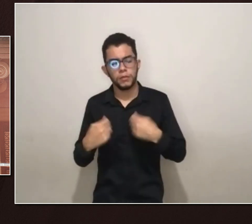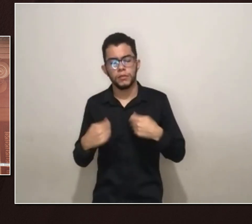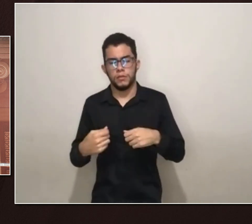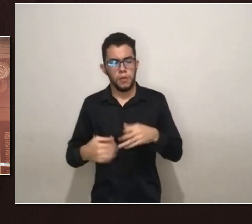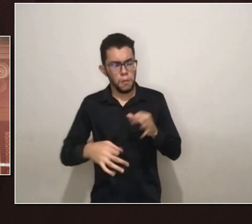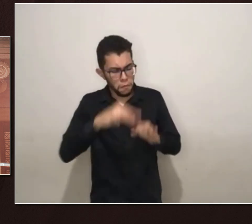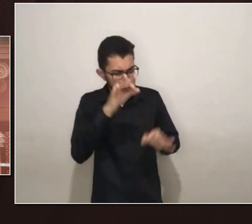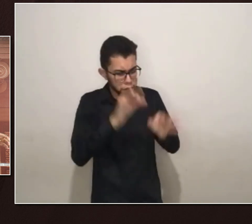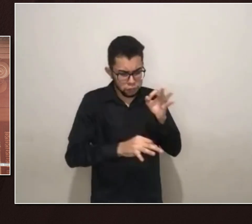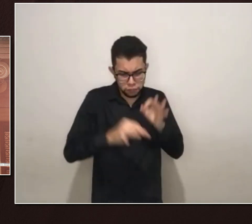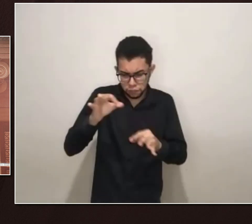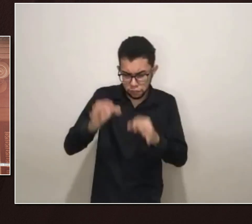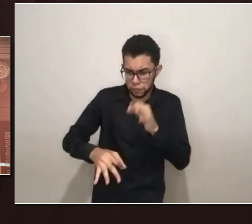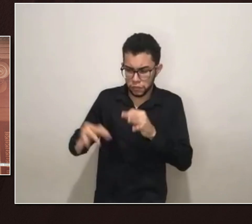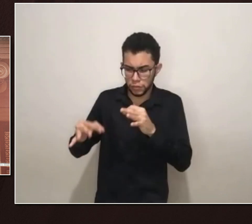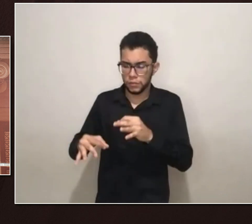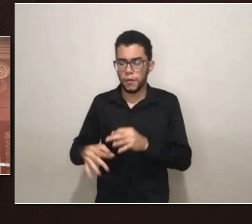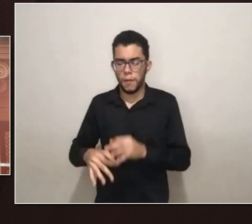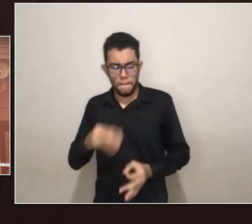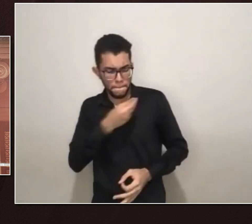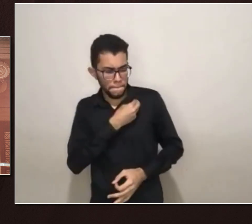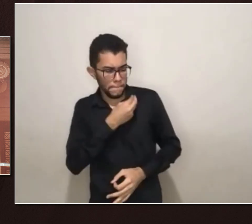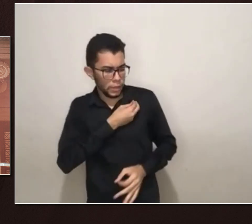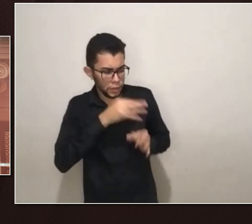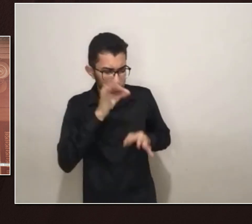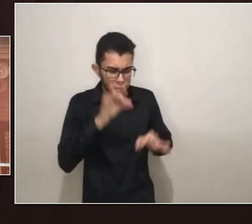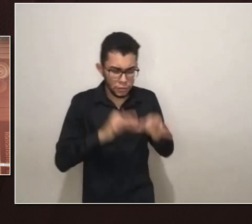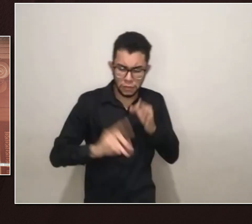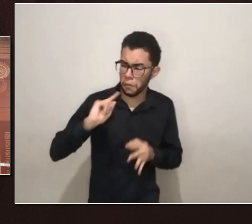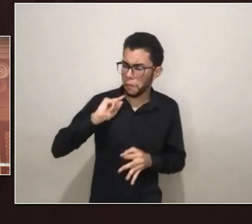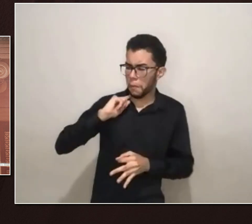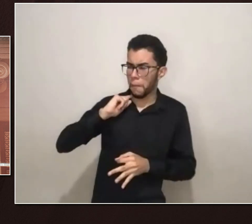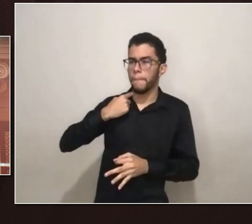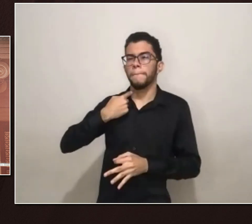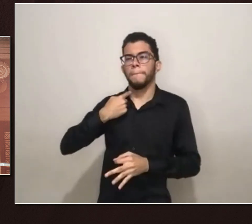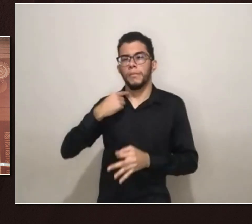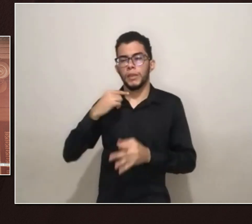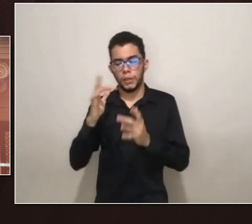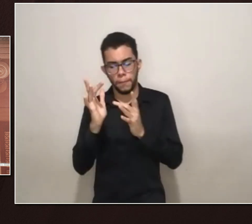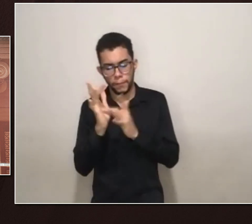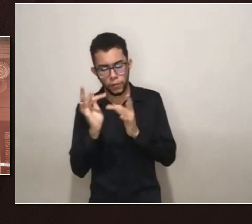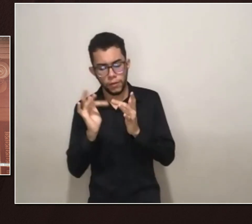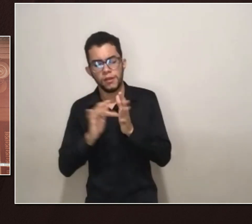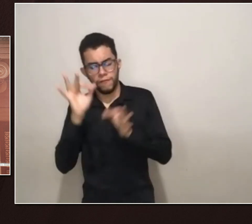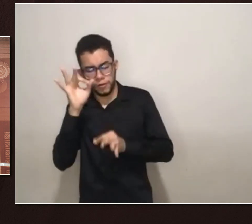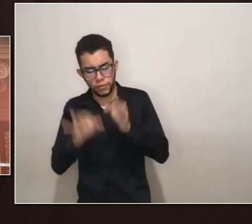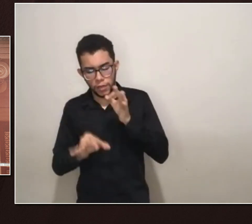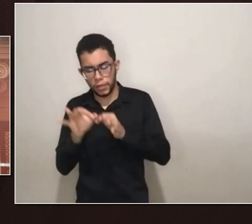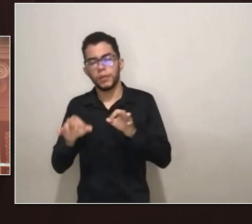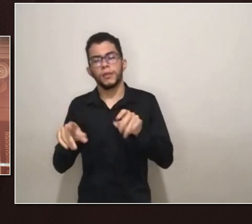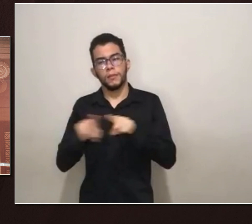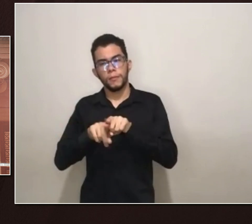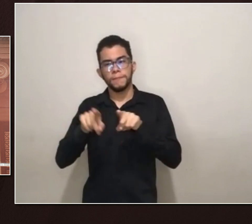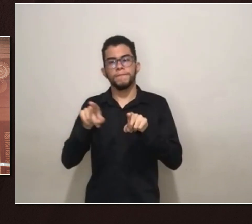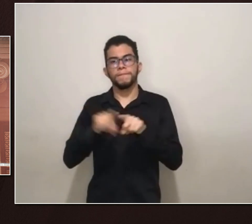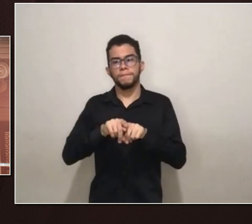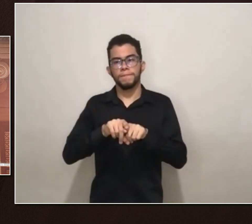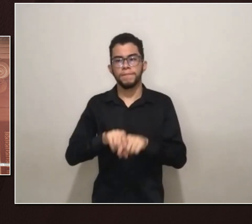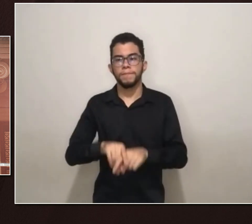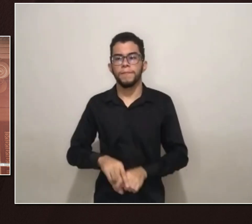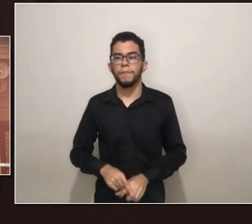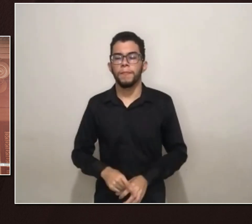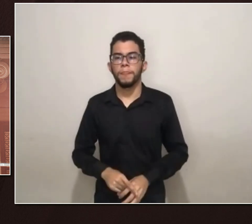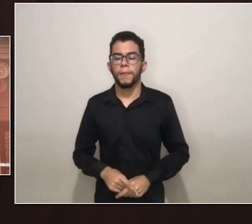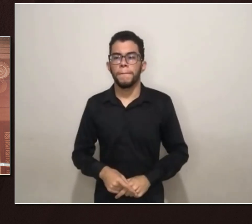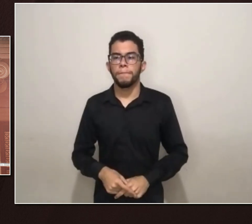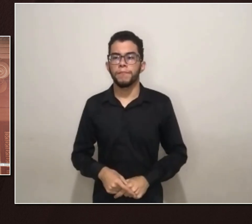a Deus, todas as impurezas, ainda que, né, ainda que nós gostemos de certas coisas, mas que não é de Deus, precisa